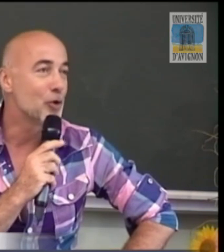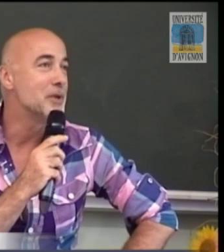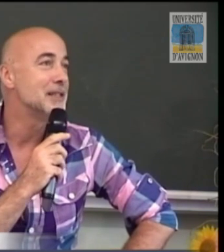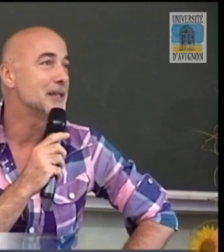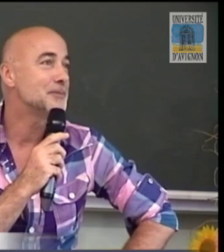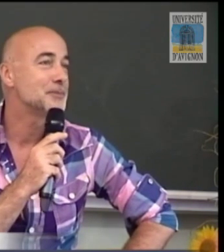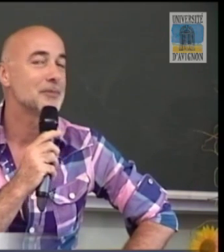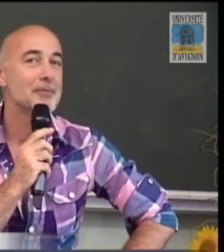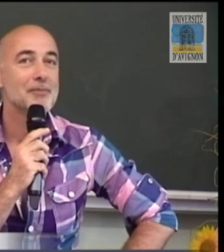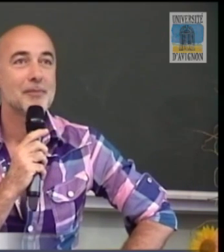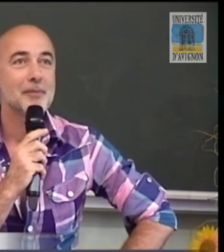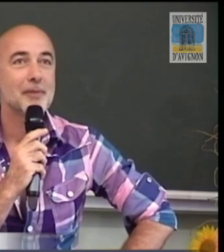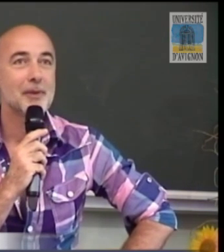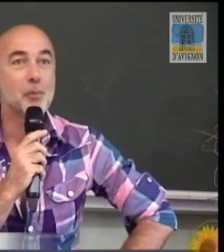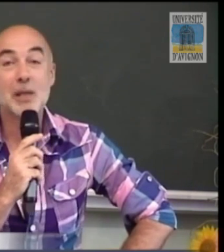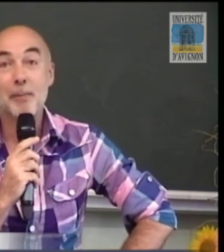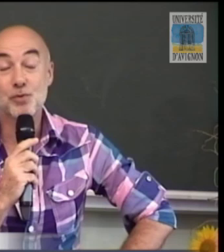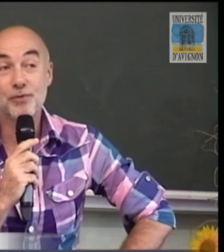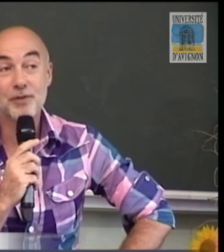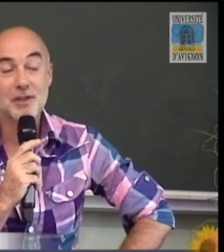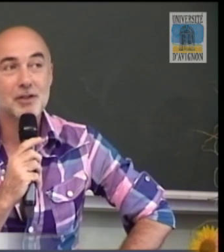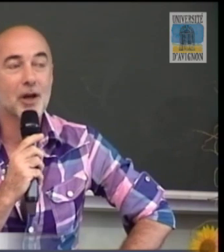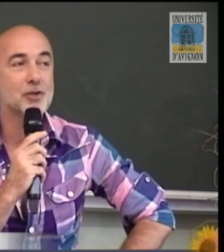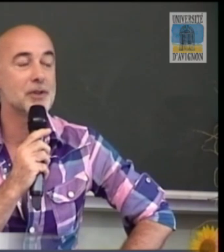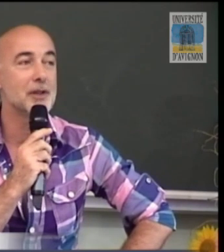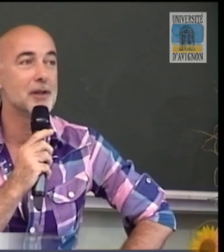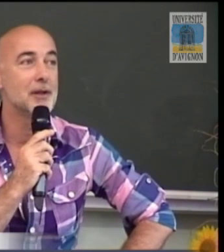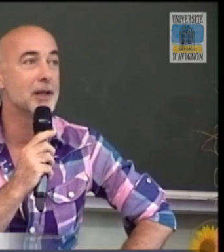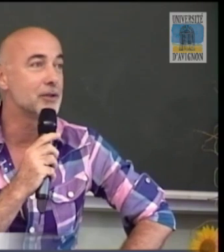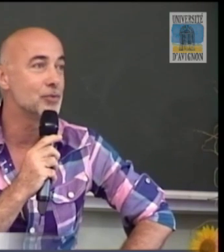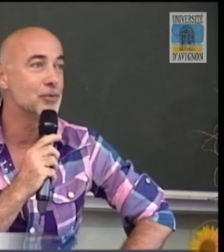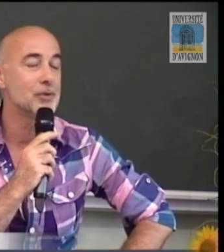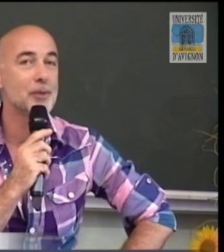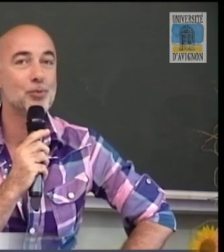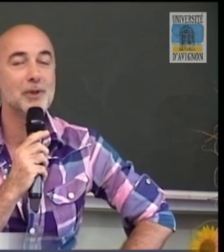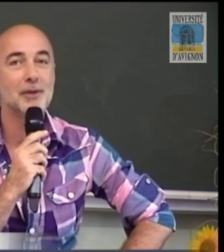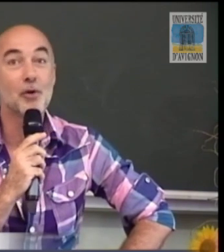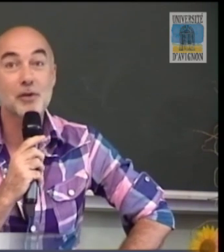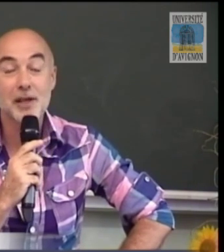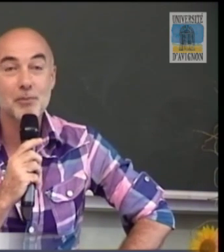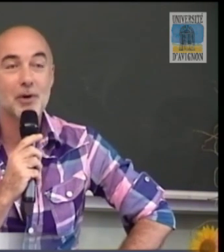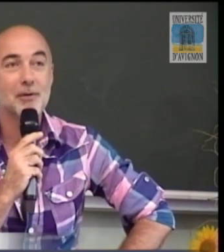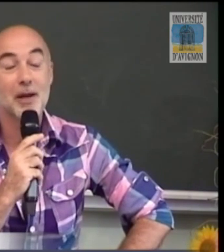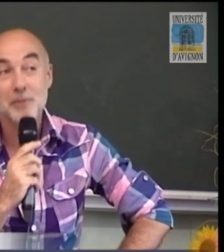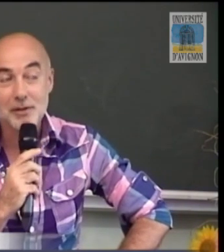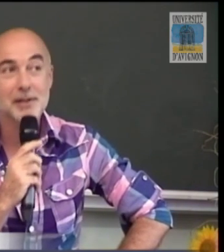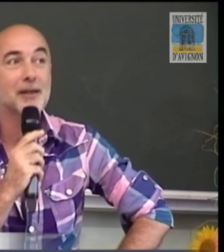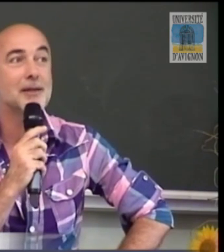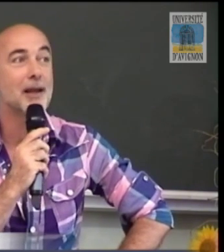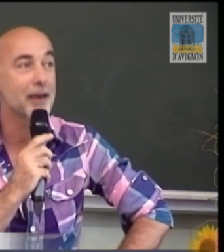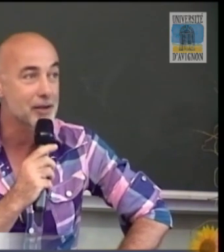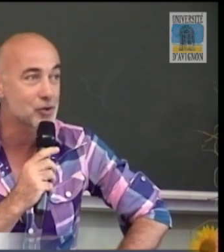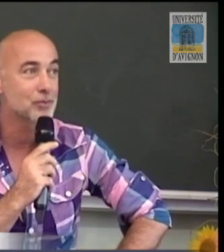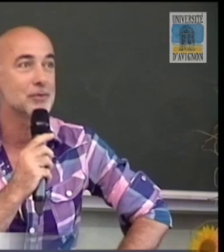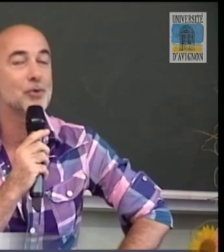être comédien et puis ça ne m'a pas suffi. J'ai rajouté l'écriture et puis l'enseignement, la mise en scène,